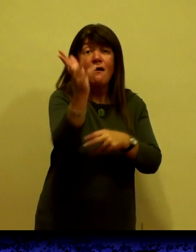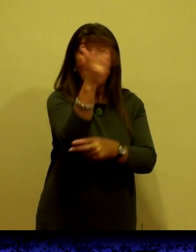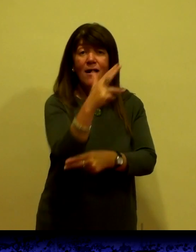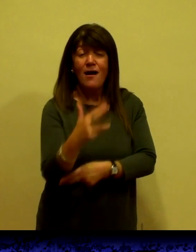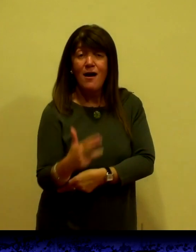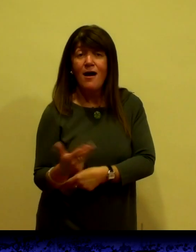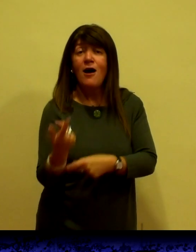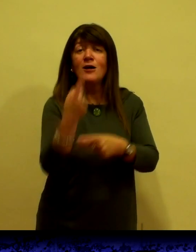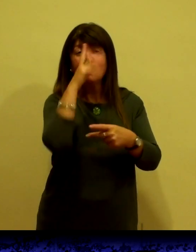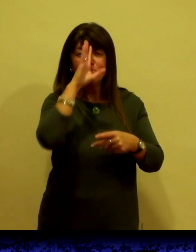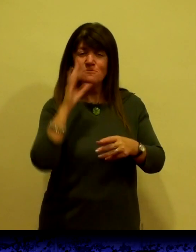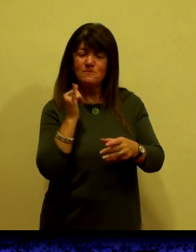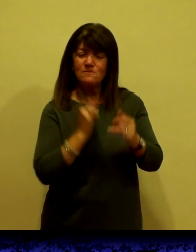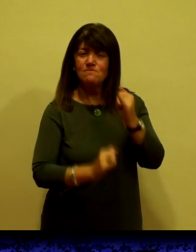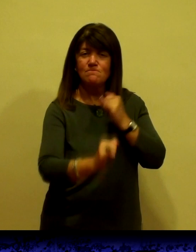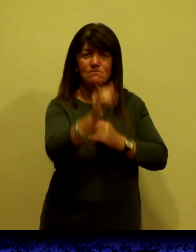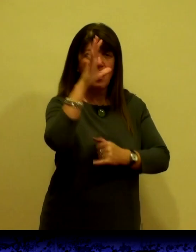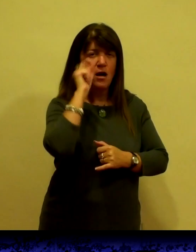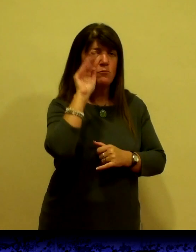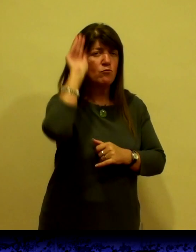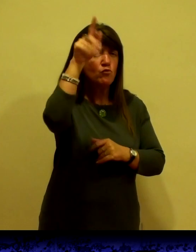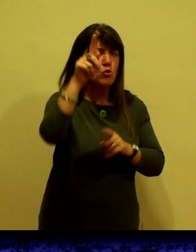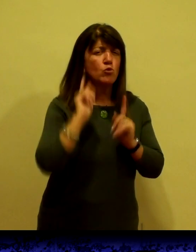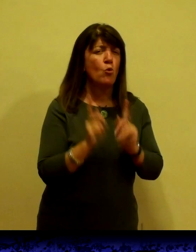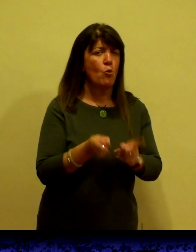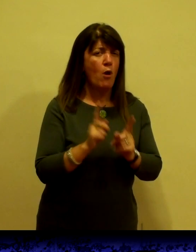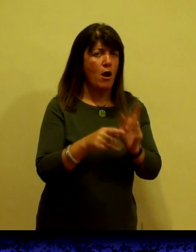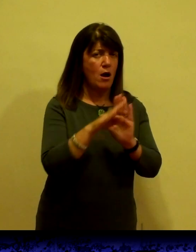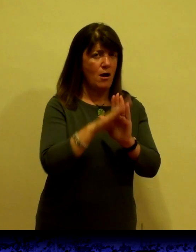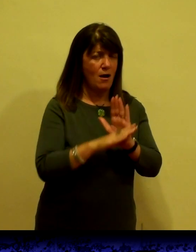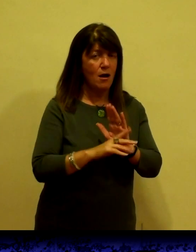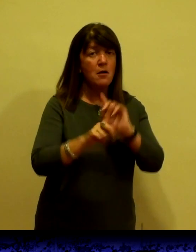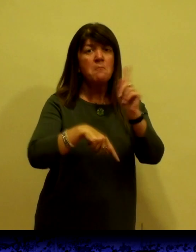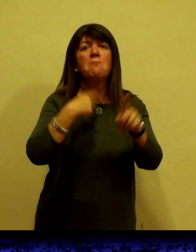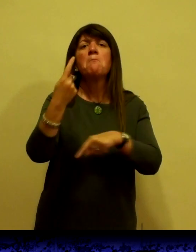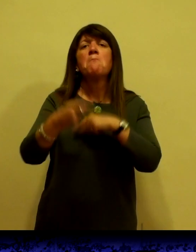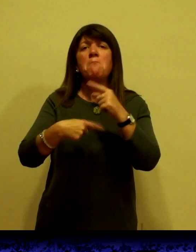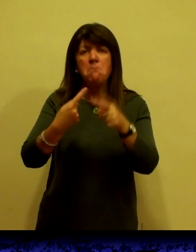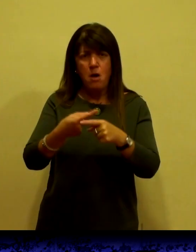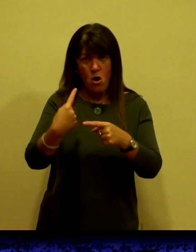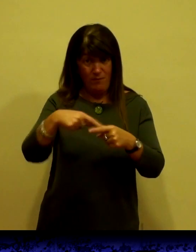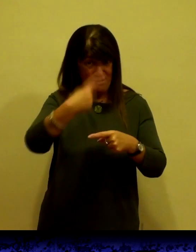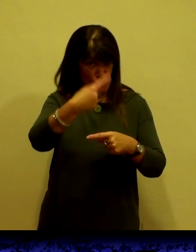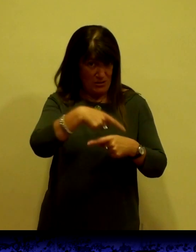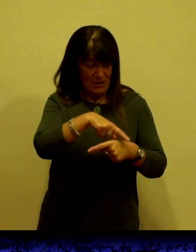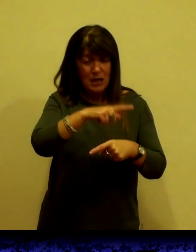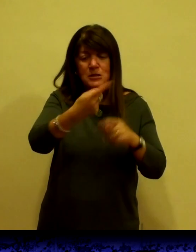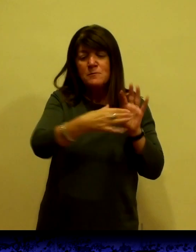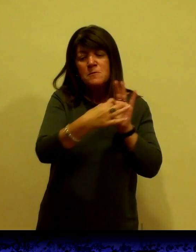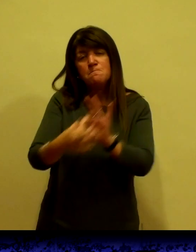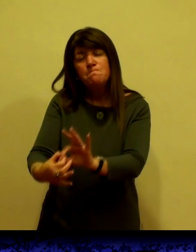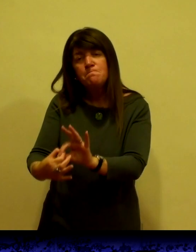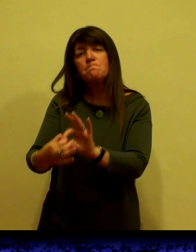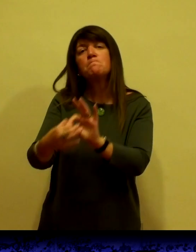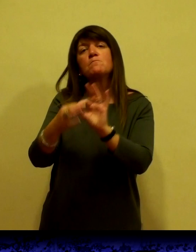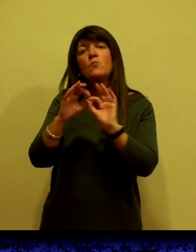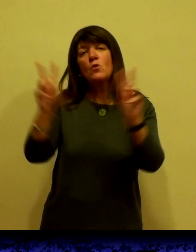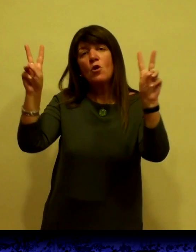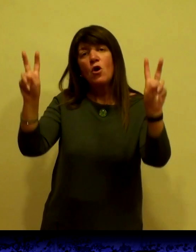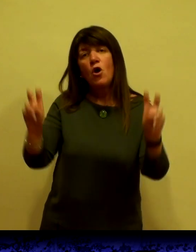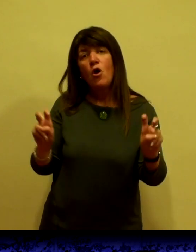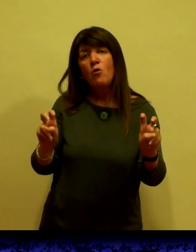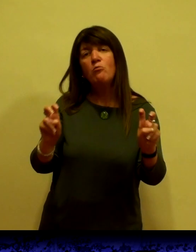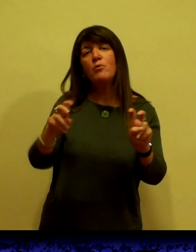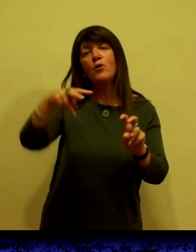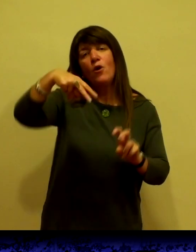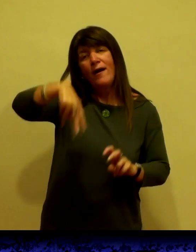quali possono essere le prospettive future. E poi ci soffermeremo anche sul fare network, cioè cercheremo di